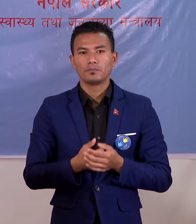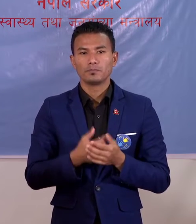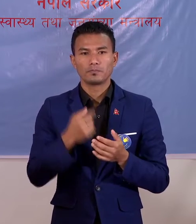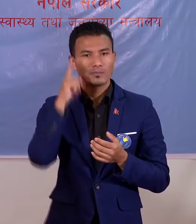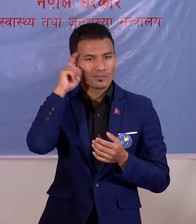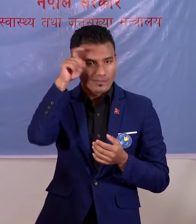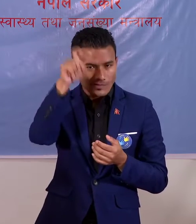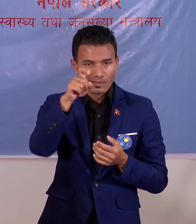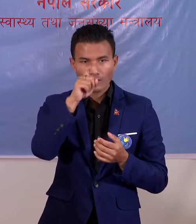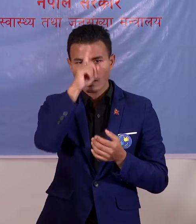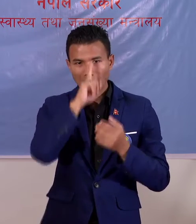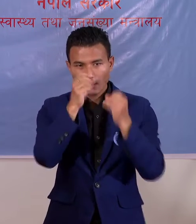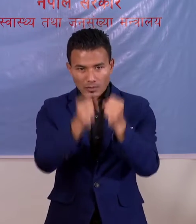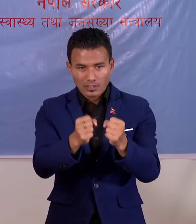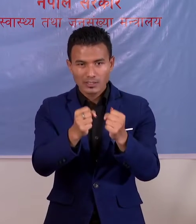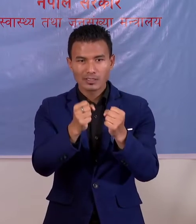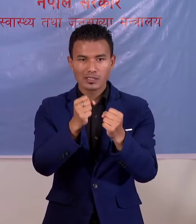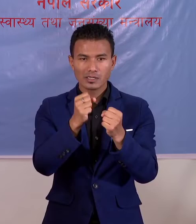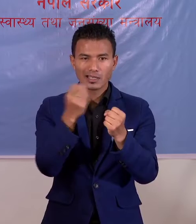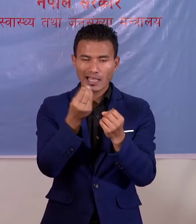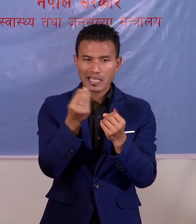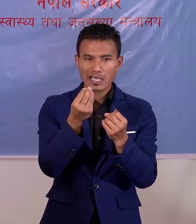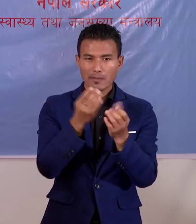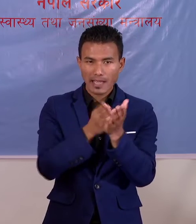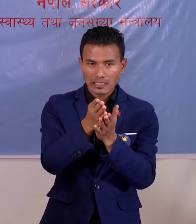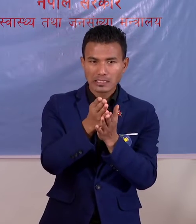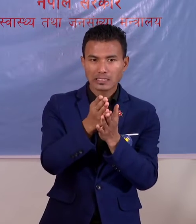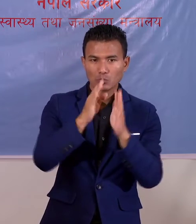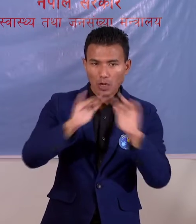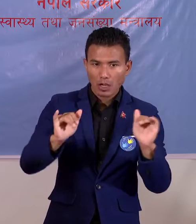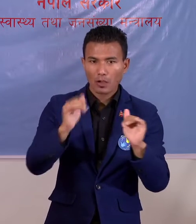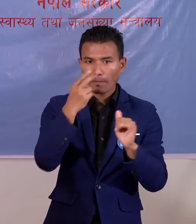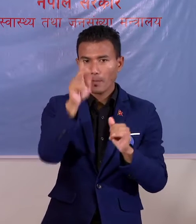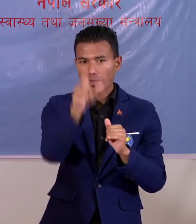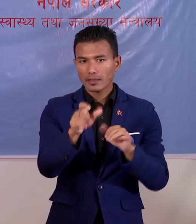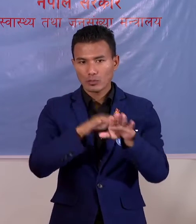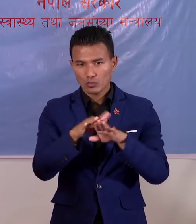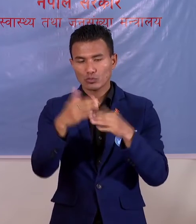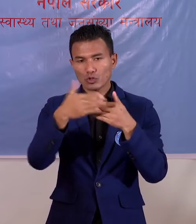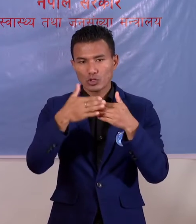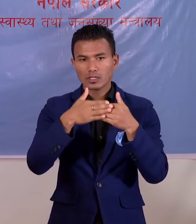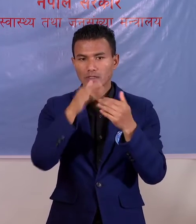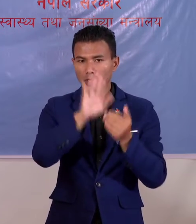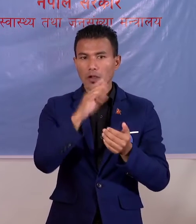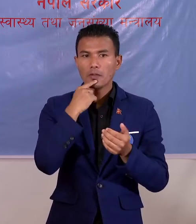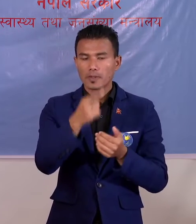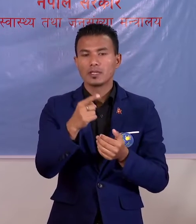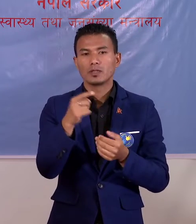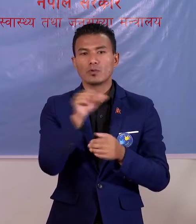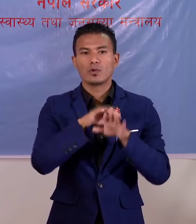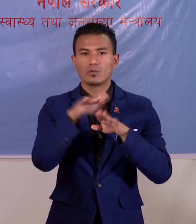डिप्रेसन हुने, एकान्तमा बस्न रुचाउने र केही बानी बेहोरामा फरक भएका व्यक्तिहरू आफ्नो नजिकमा हुनुहुन्छ भने